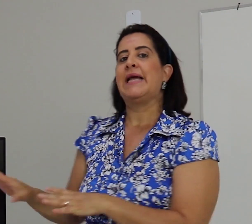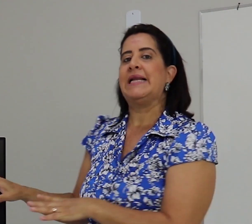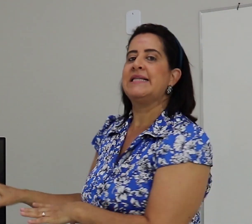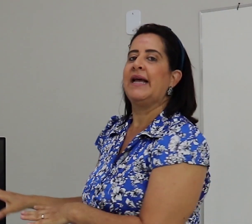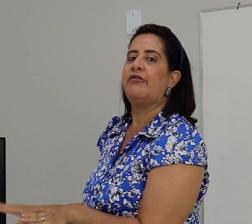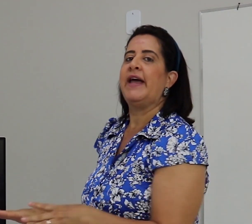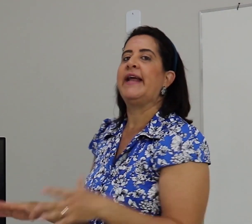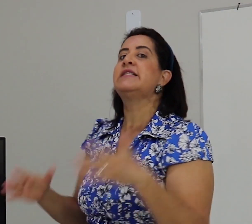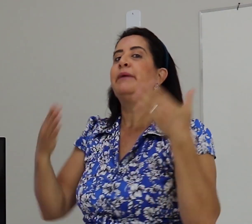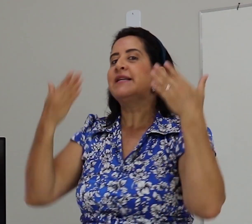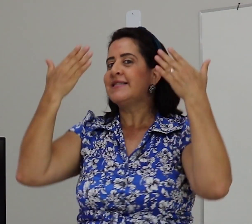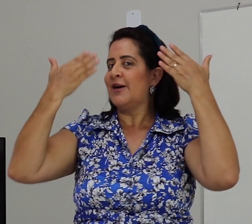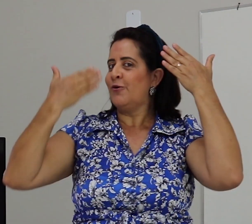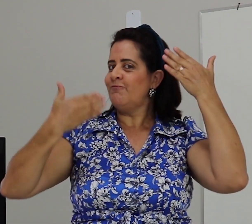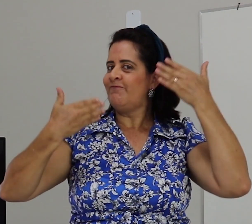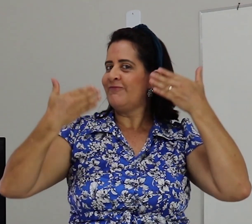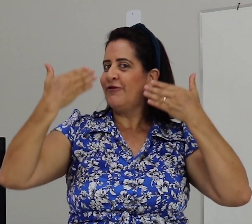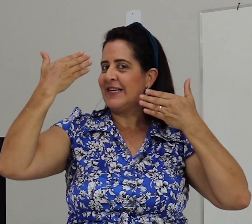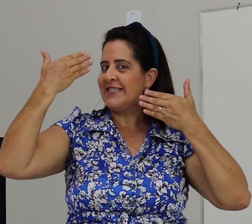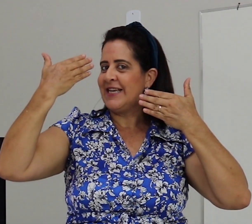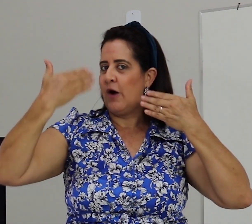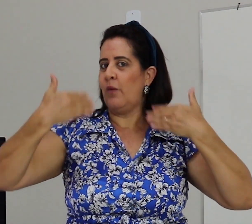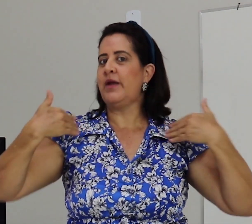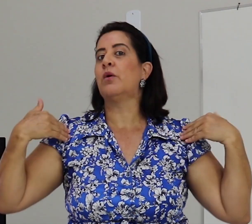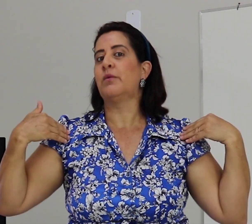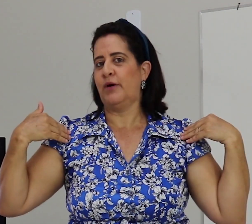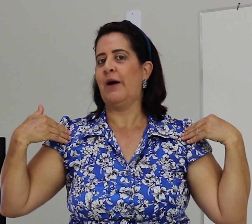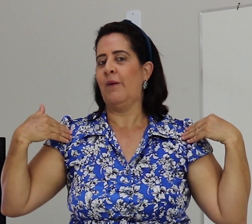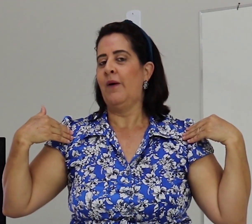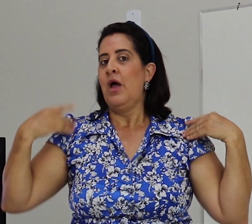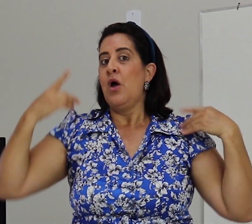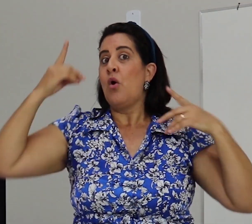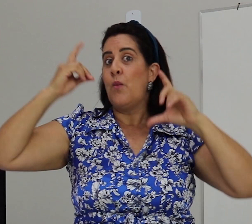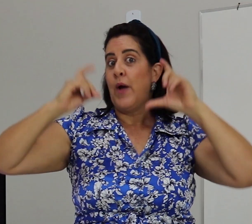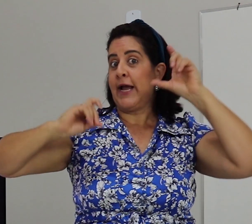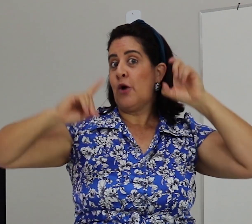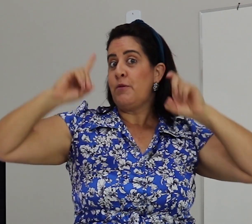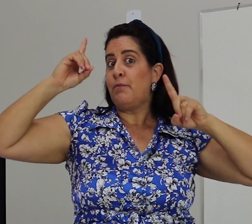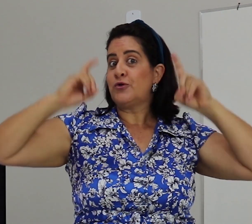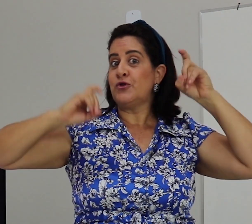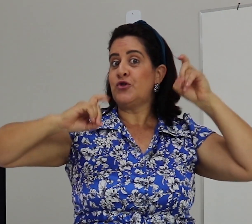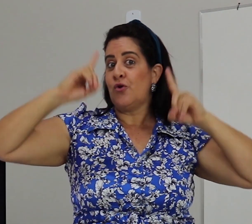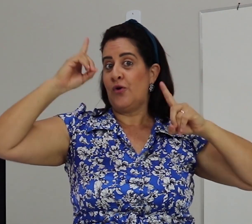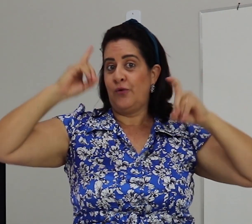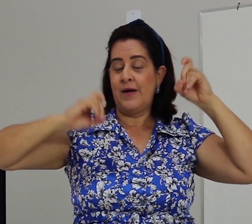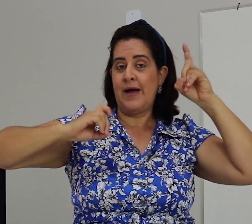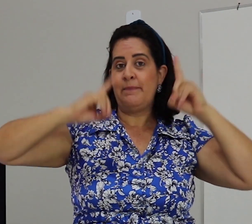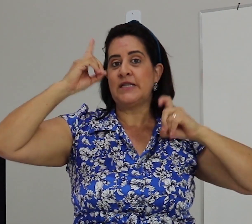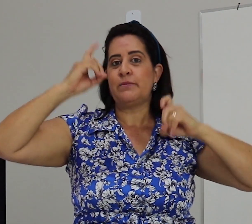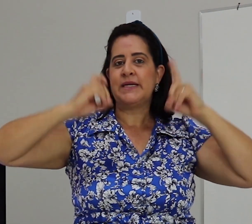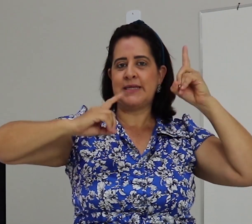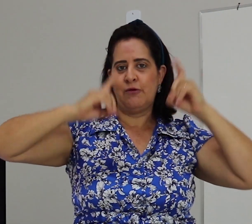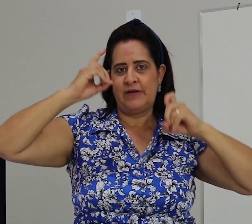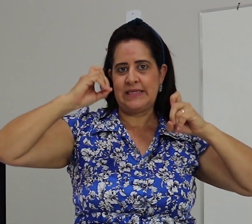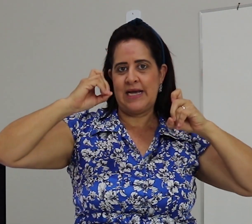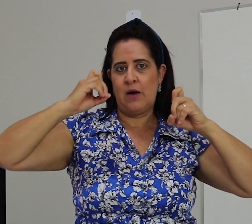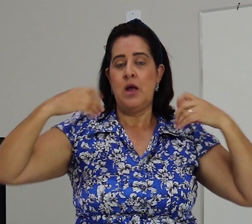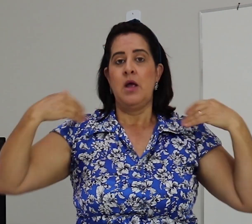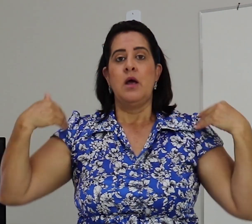ele se refere à expressão facial e corporal. Como é que eu me posiciono, a minha expressão facial e o